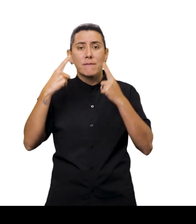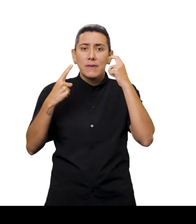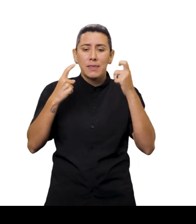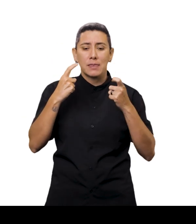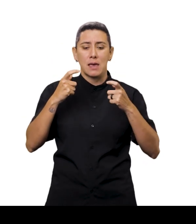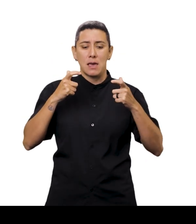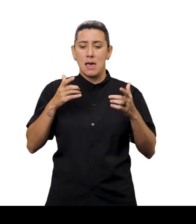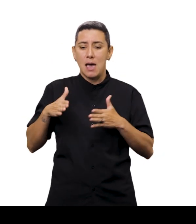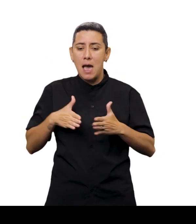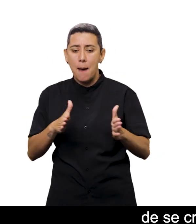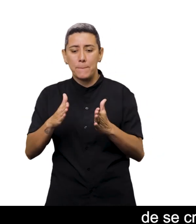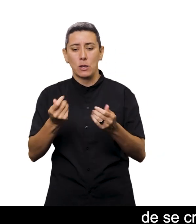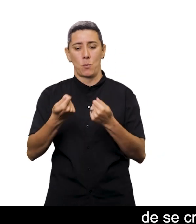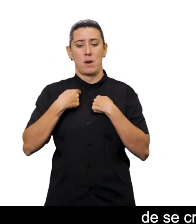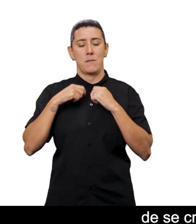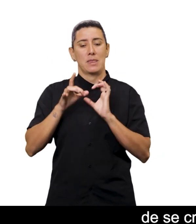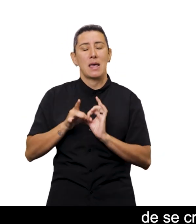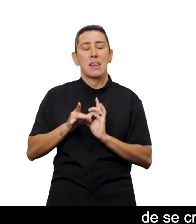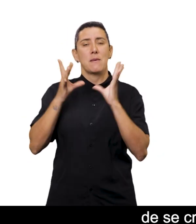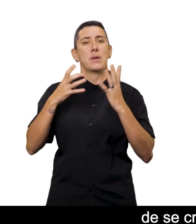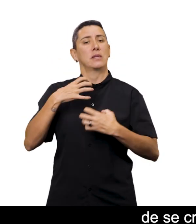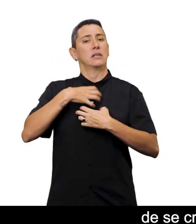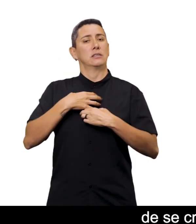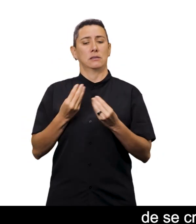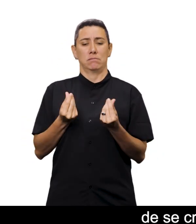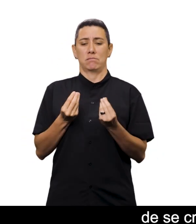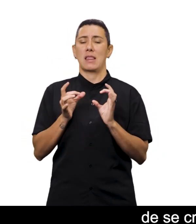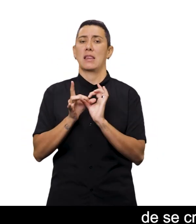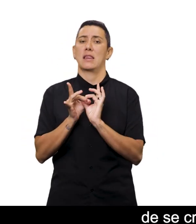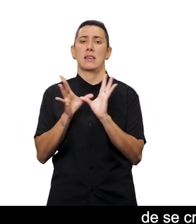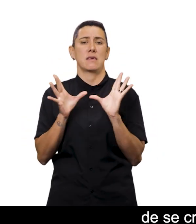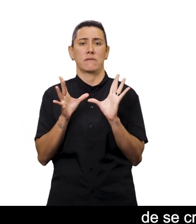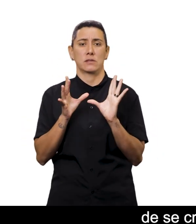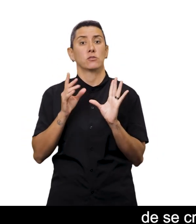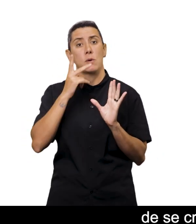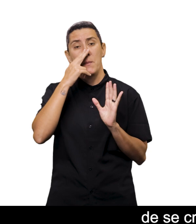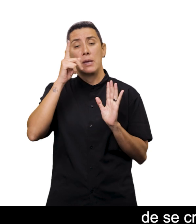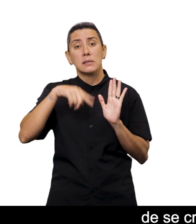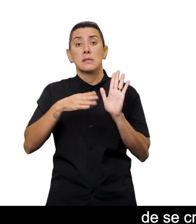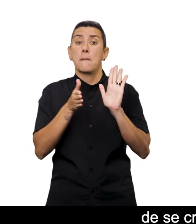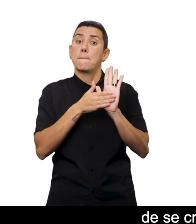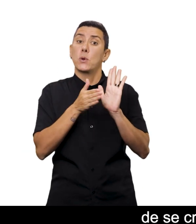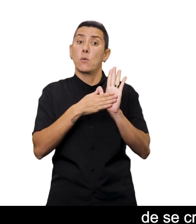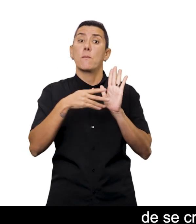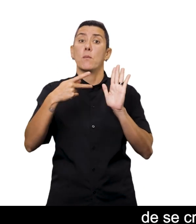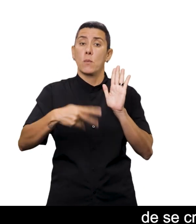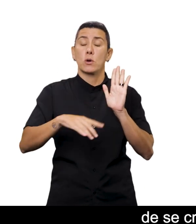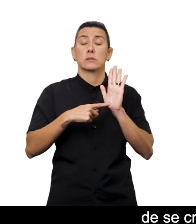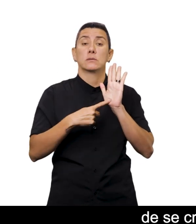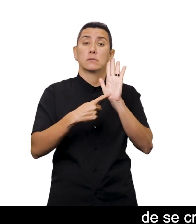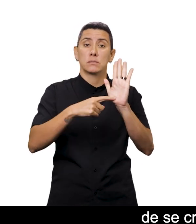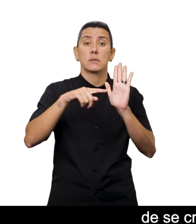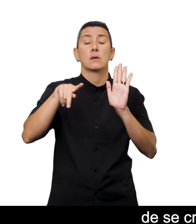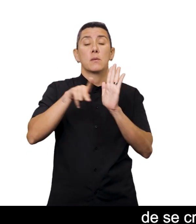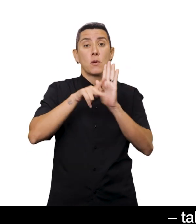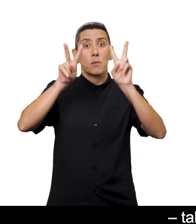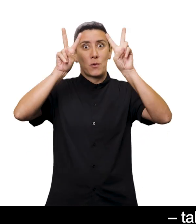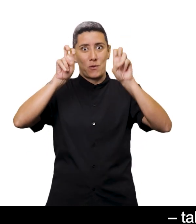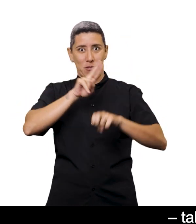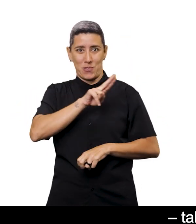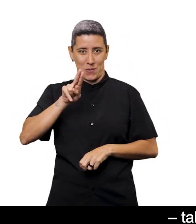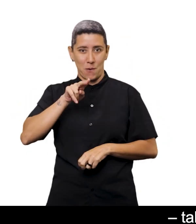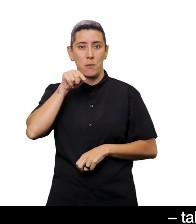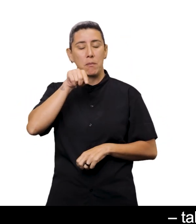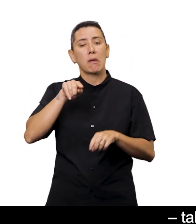núcleo destaca a importância de se criar caminhos que possibilitem uma liberdade para as sensibilidades,